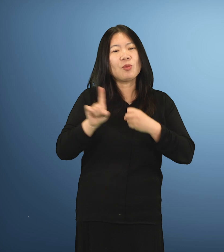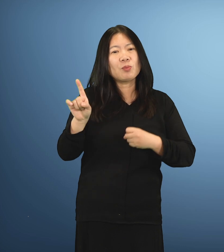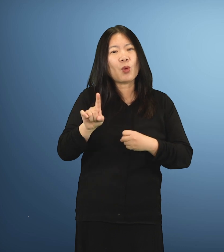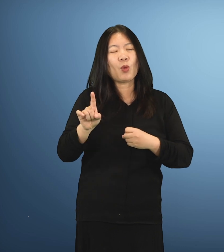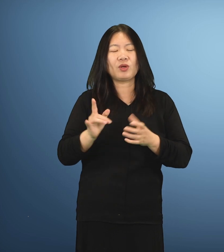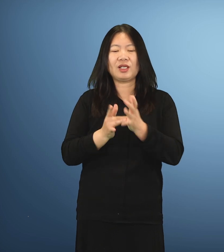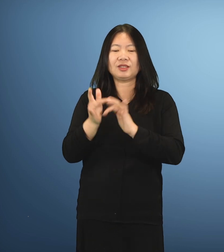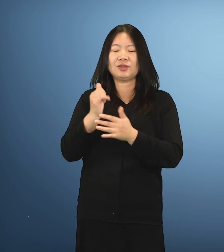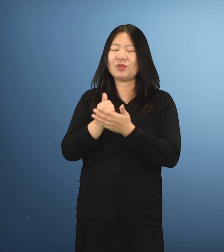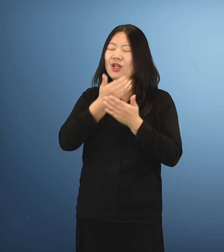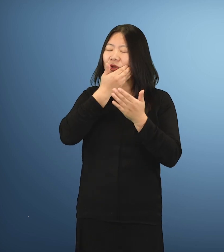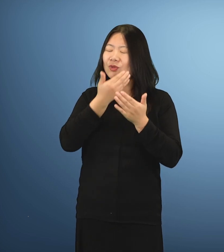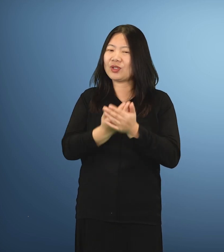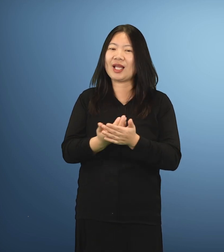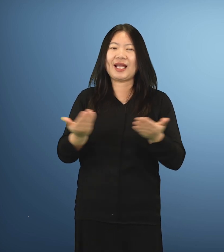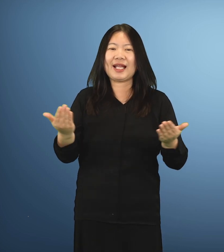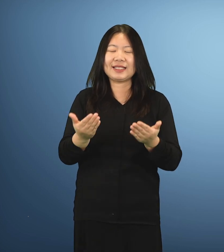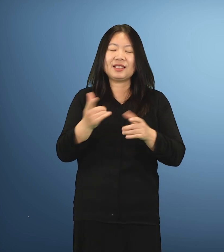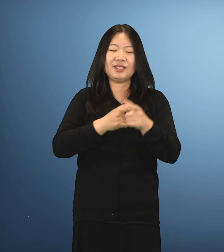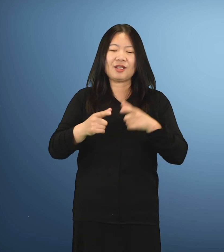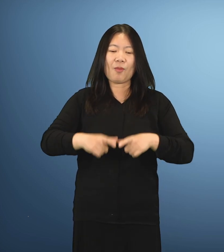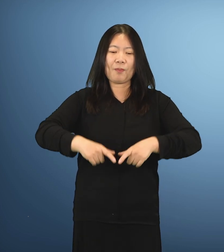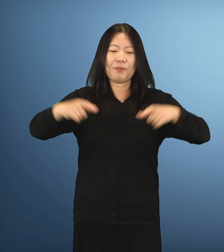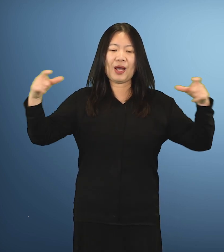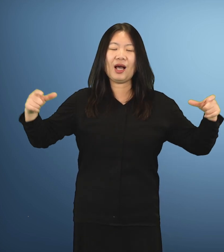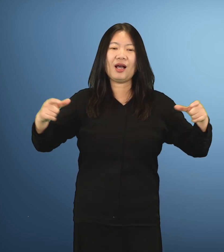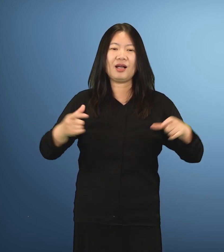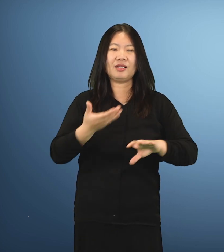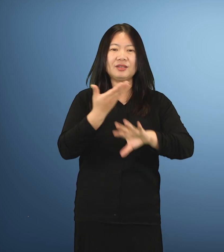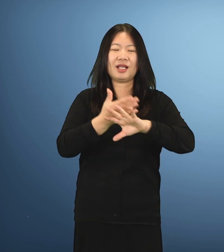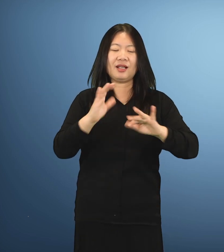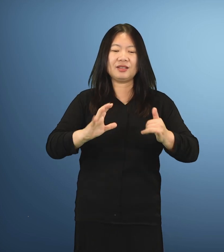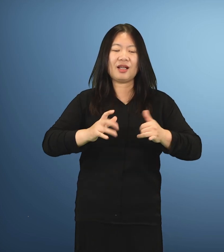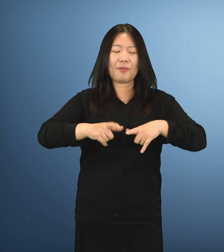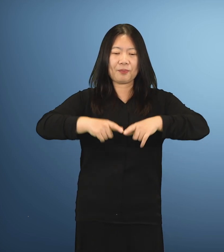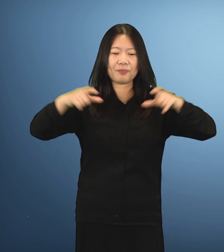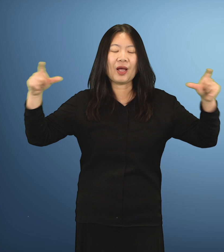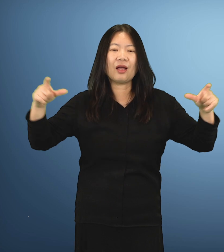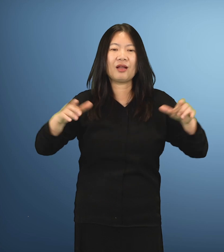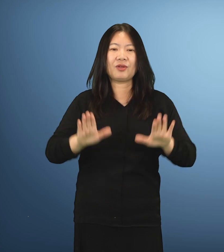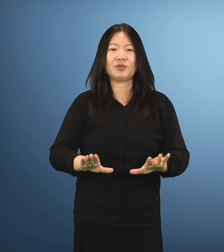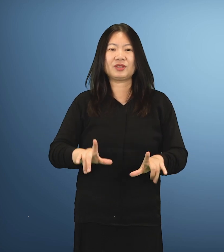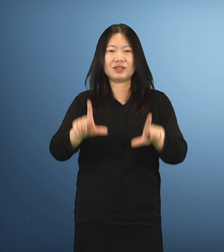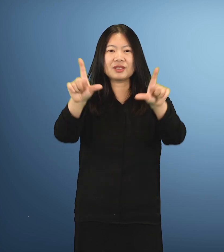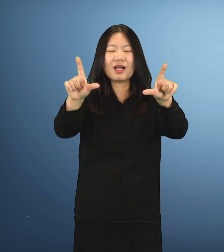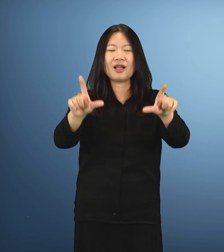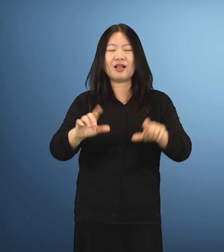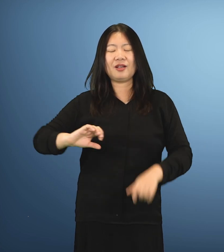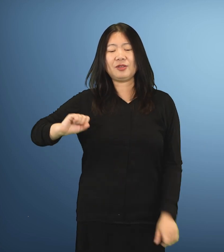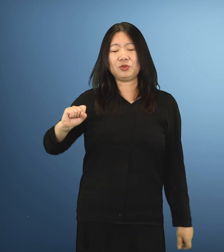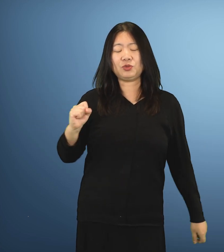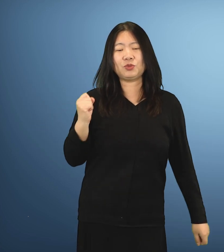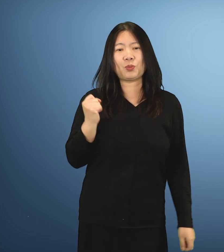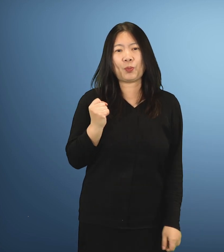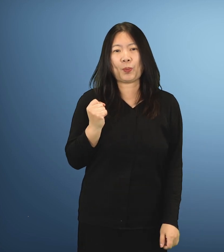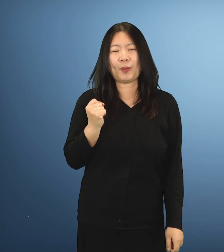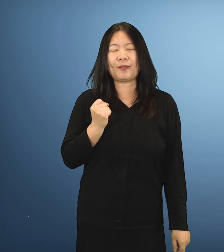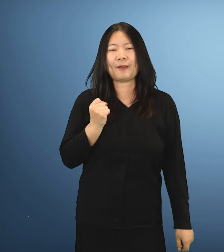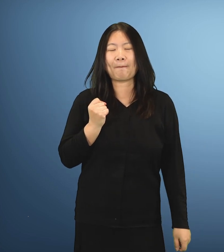귀한 사역이 계속 확대되고 이방의 지경을 넘고 오늘날 순종되어야